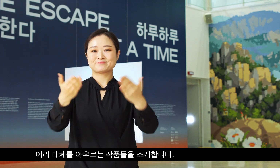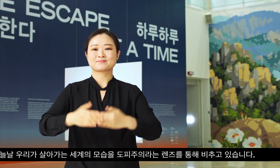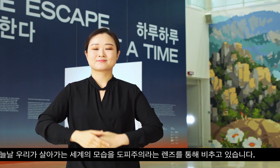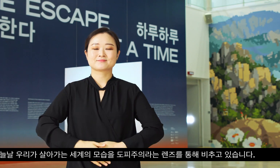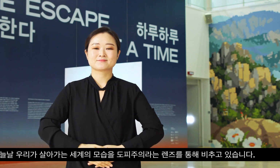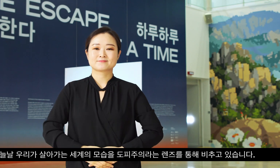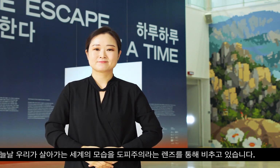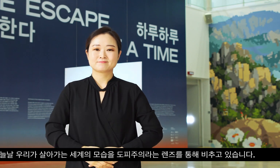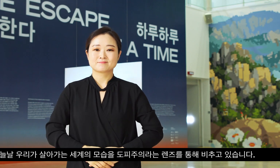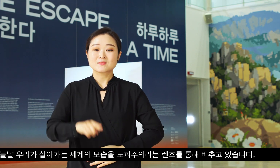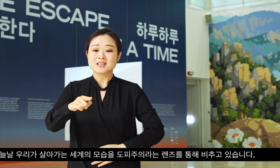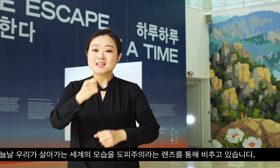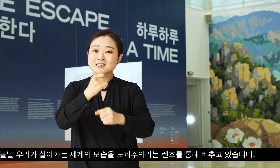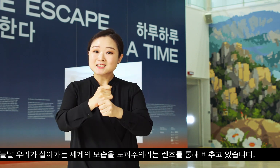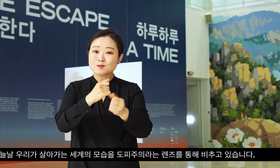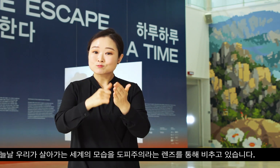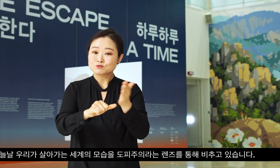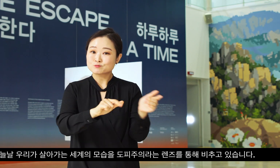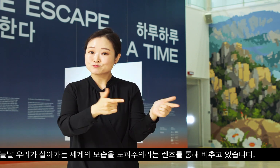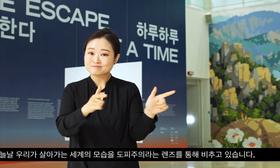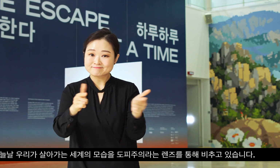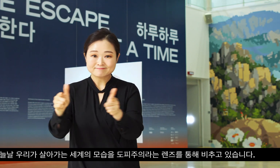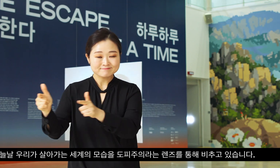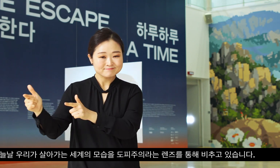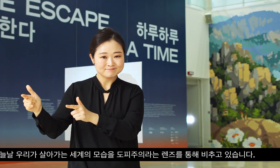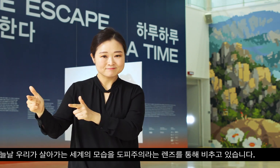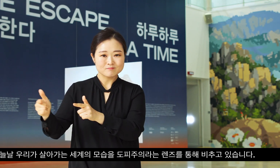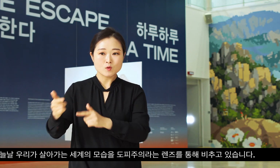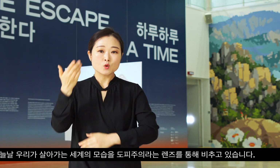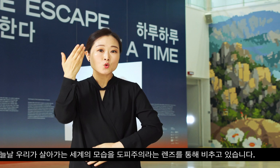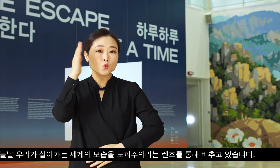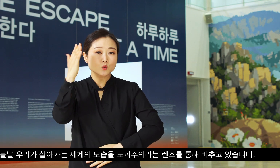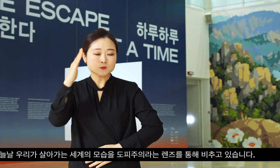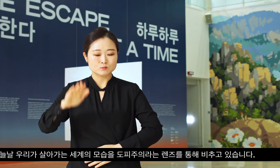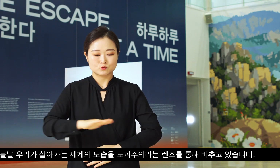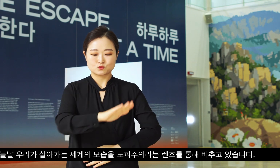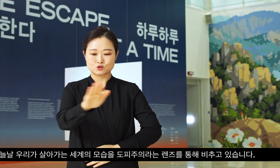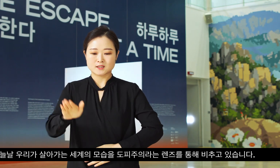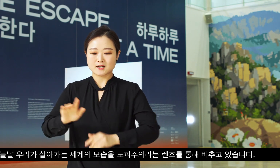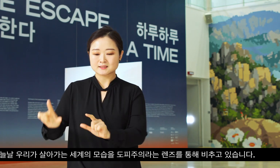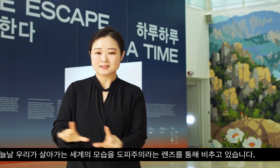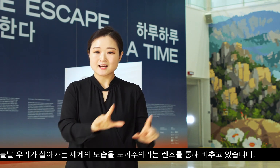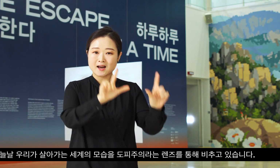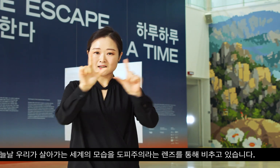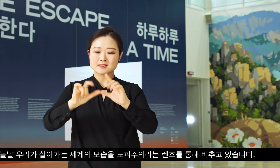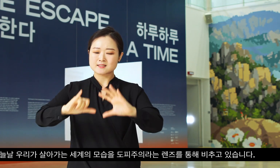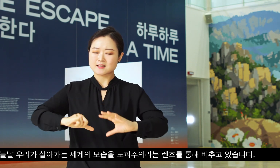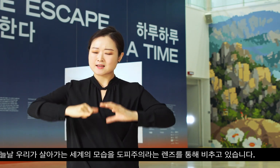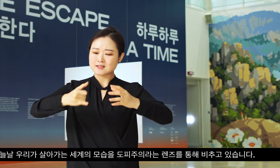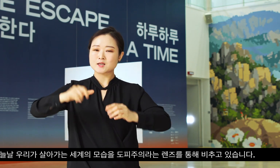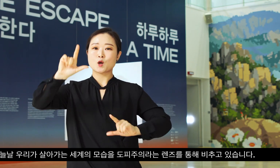이 작품들은 오늘날 우리가 살아가는 세계의 모습을